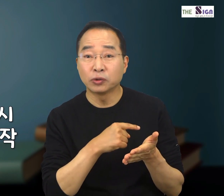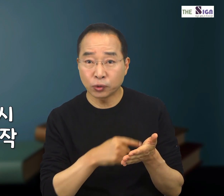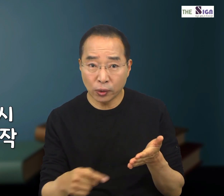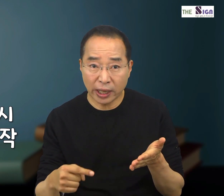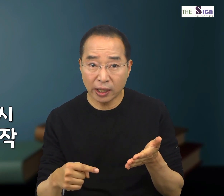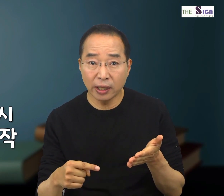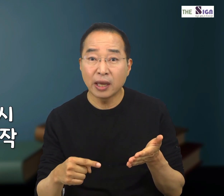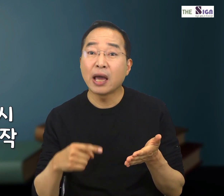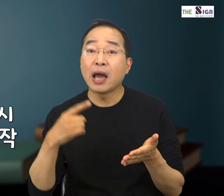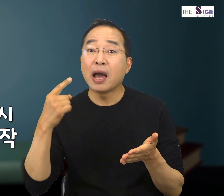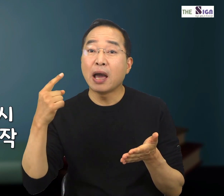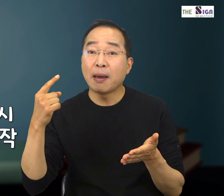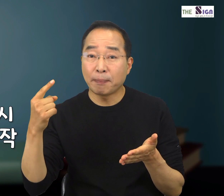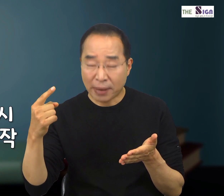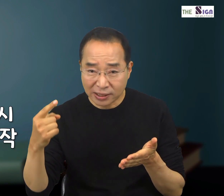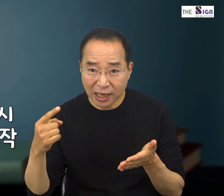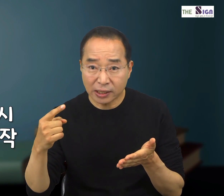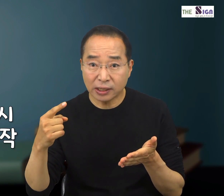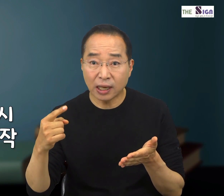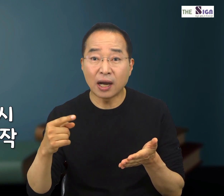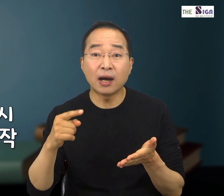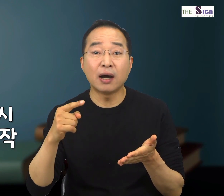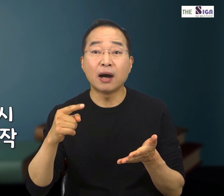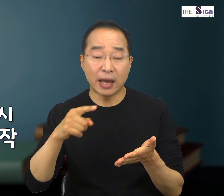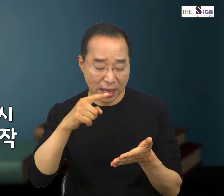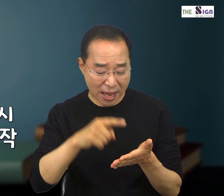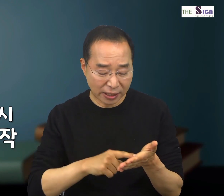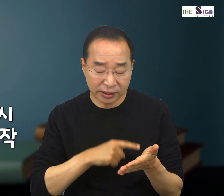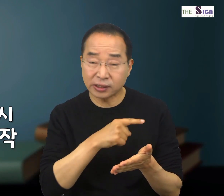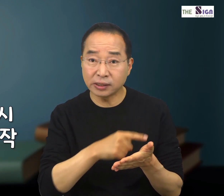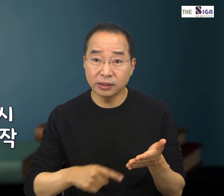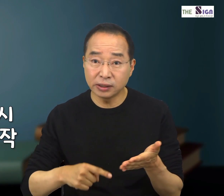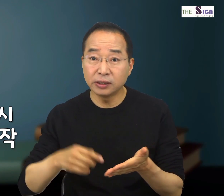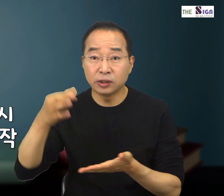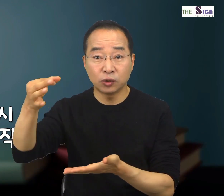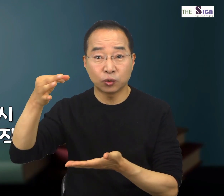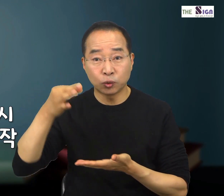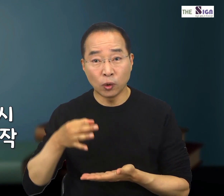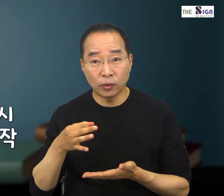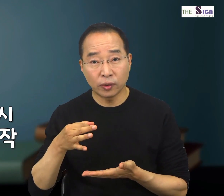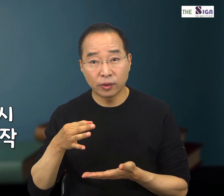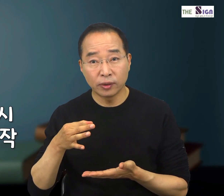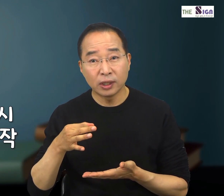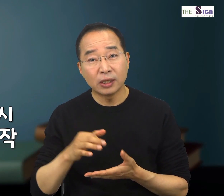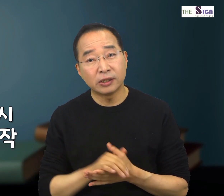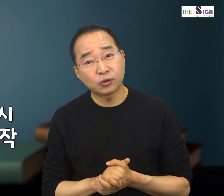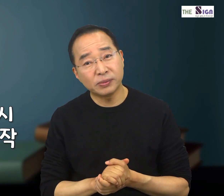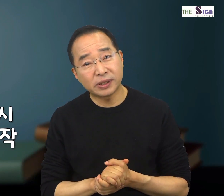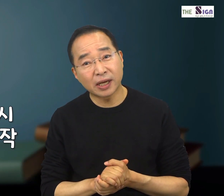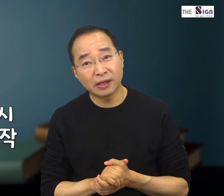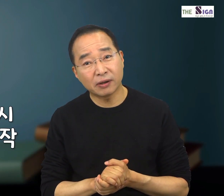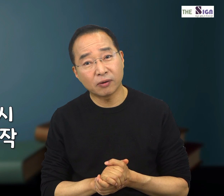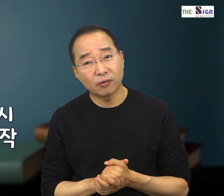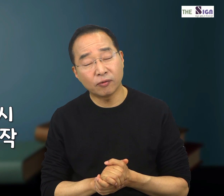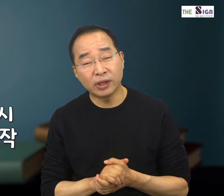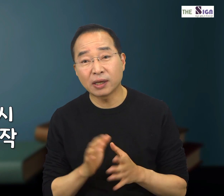손해 배상이니까 X 돈 이게 좀 이상해요.